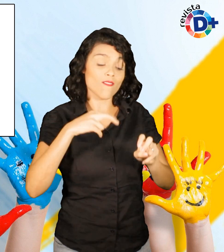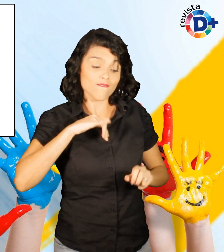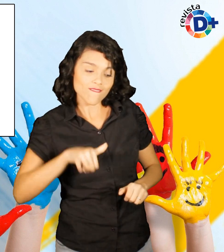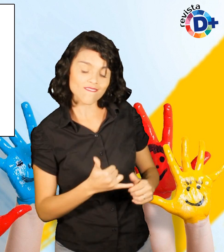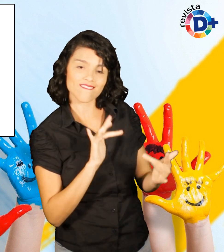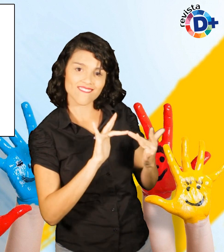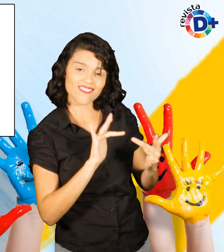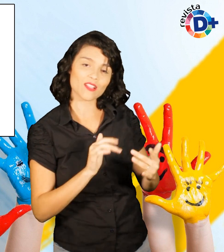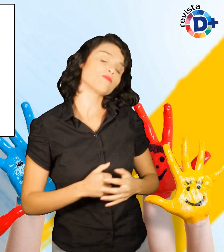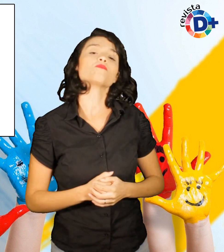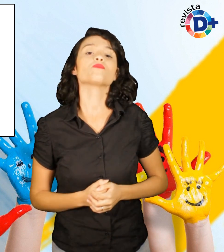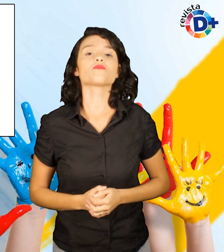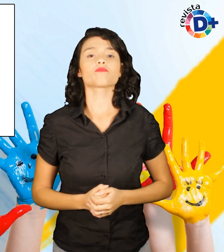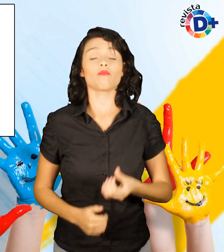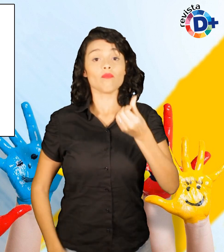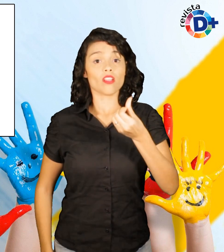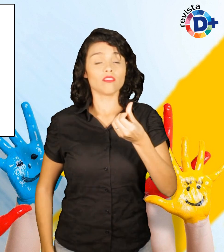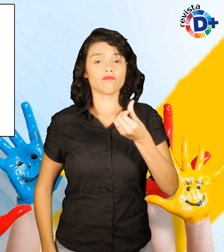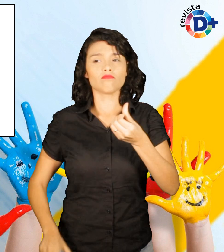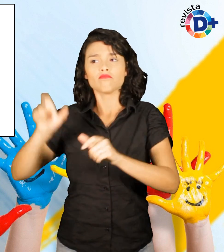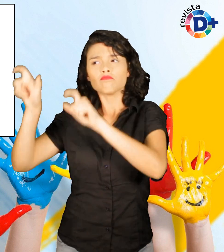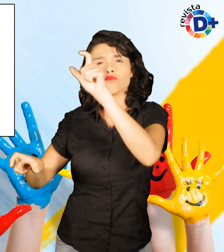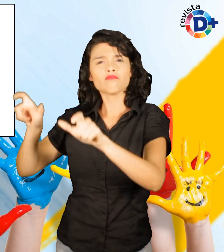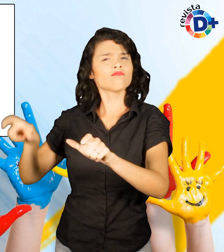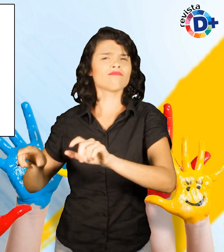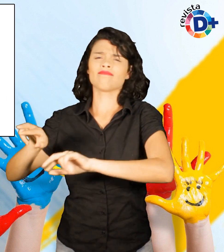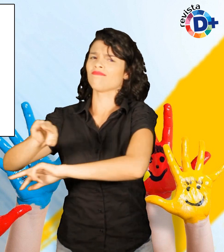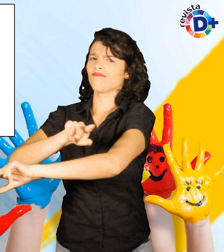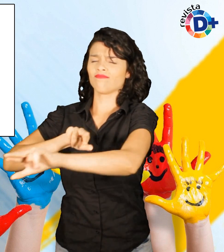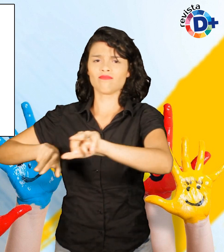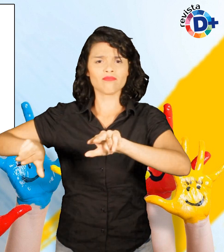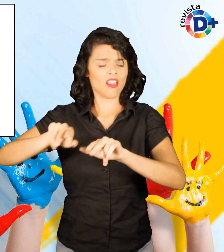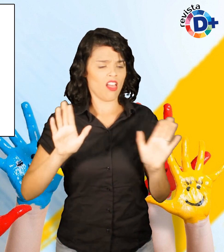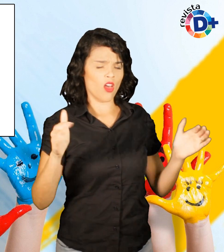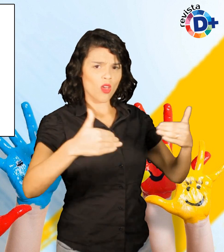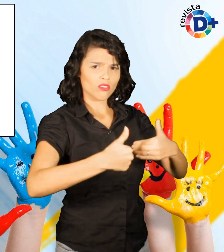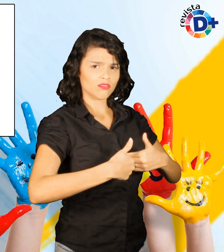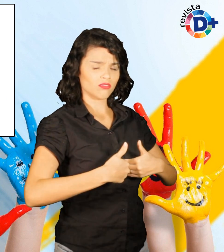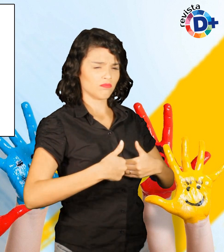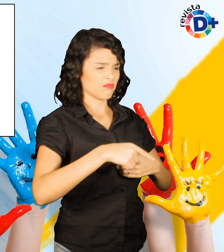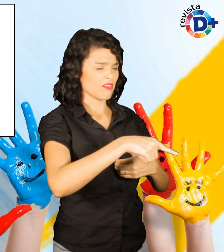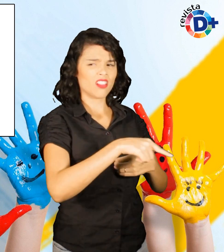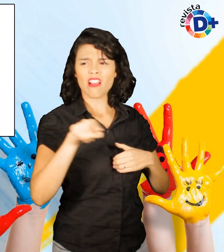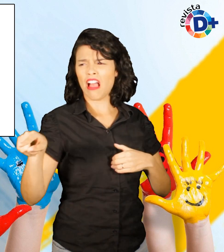6. Todo ser humano é diferente. E as pessoas com autismo não são tão diferentes das